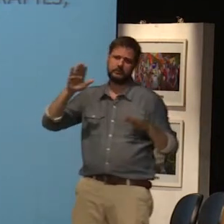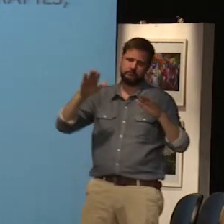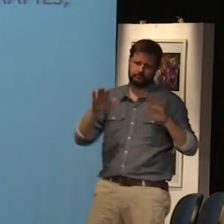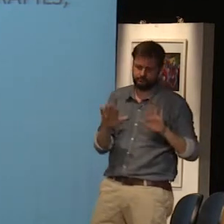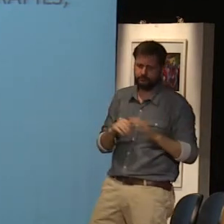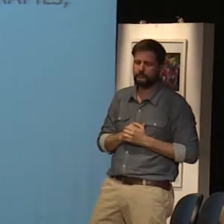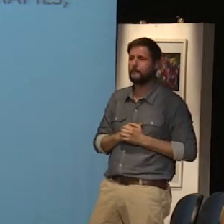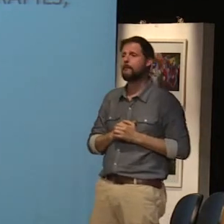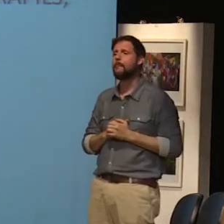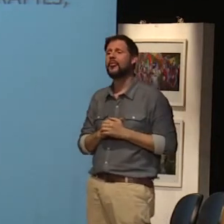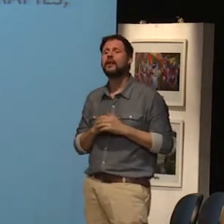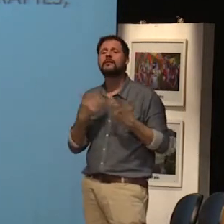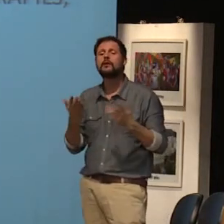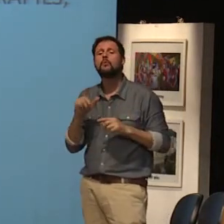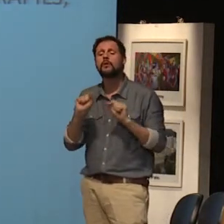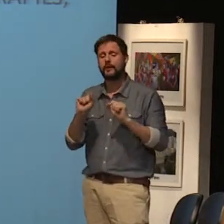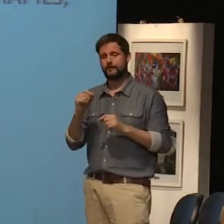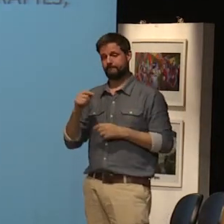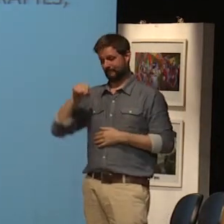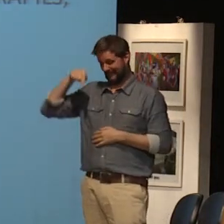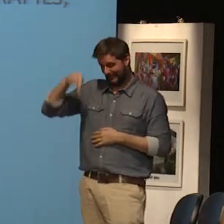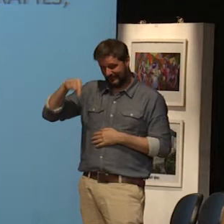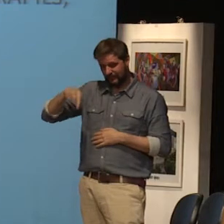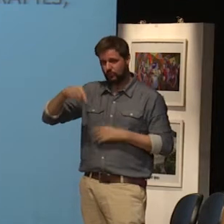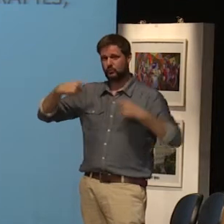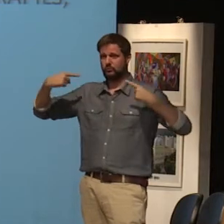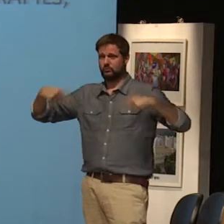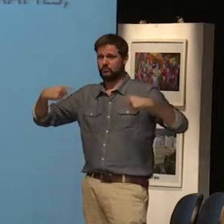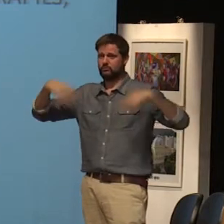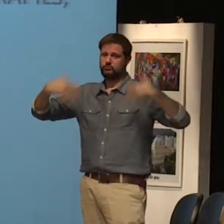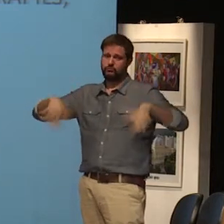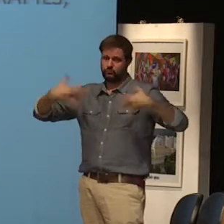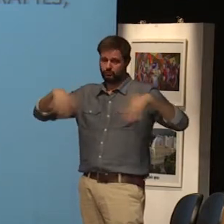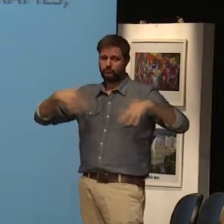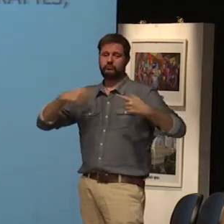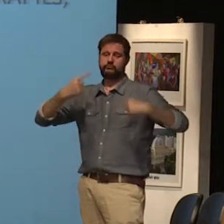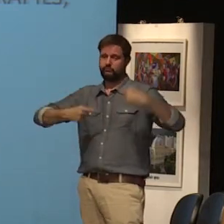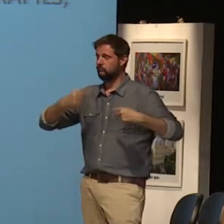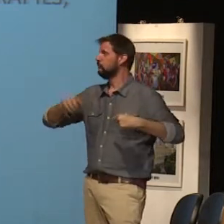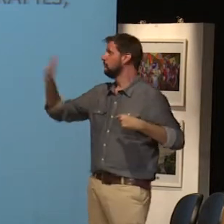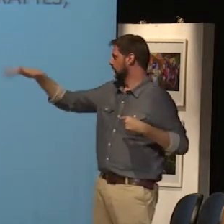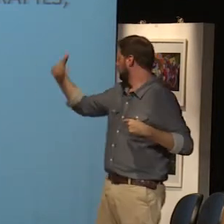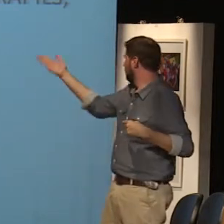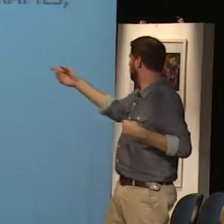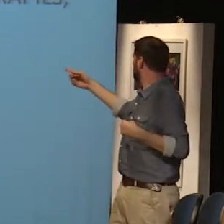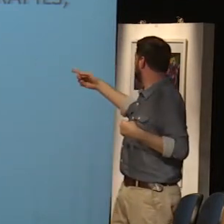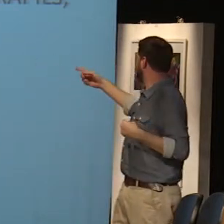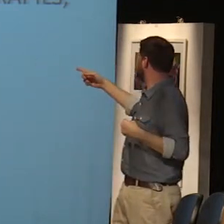haver outras, e assim vai se dando o processo. Então, aqui é algo muito discutido e